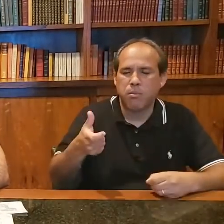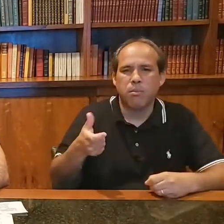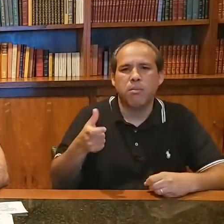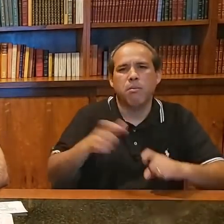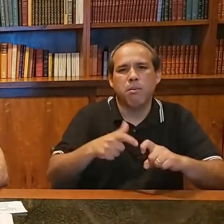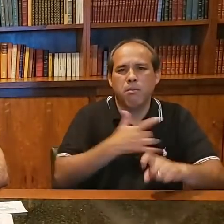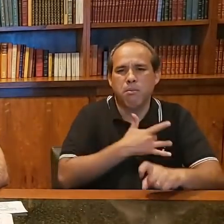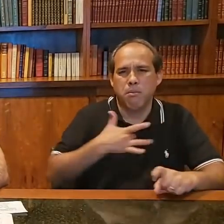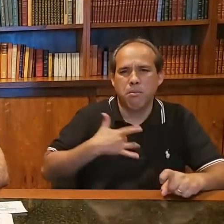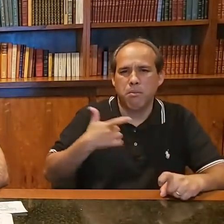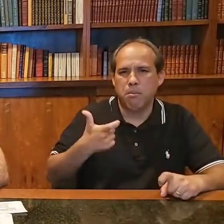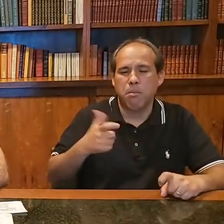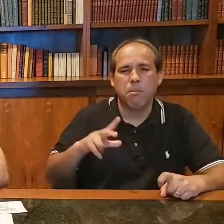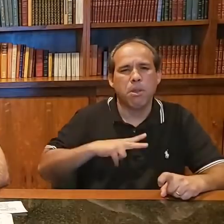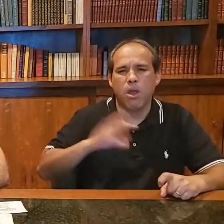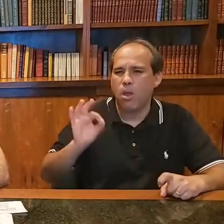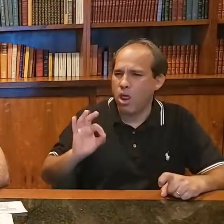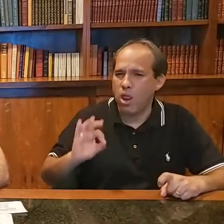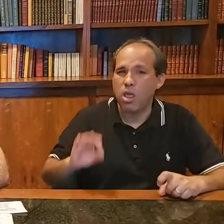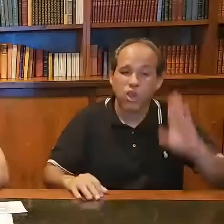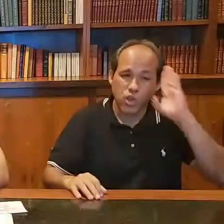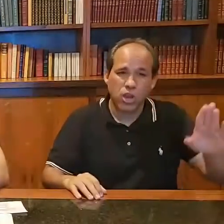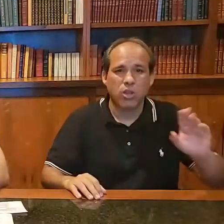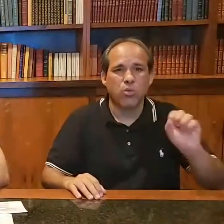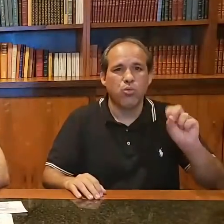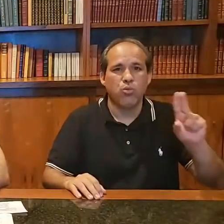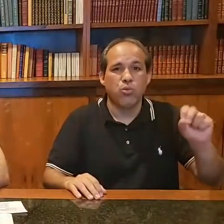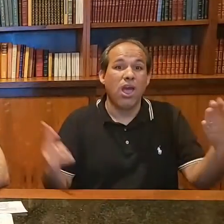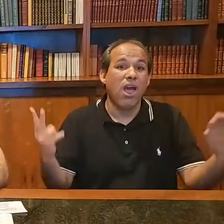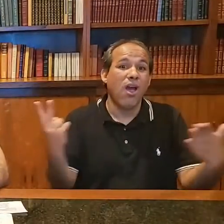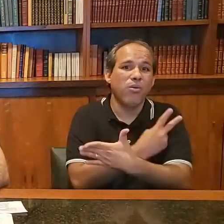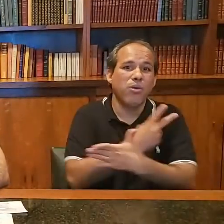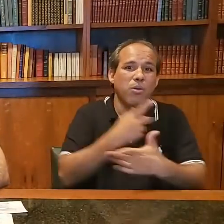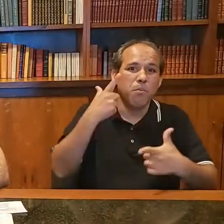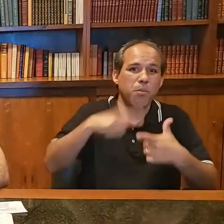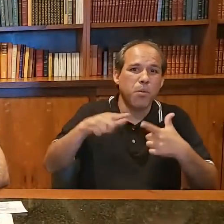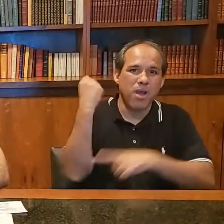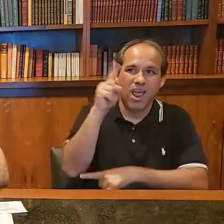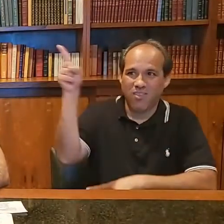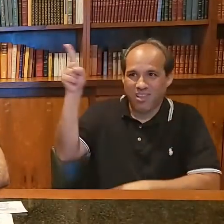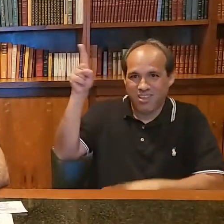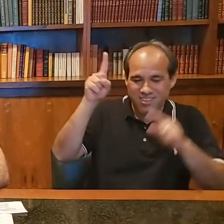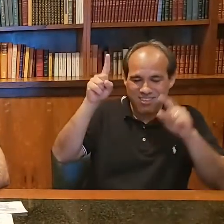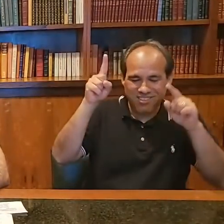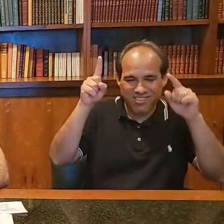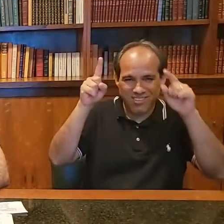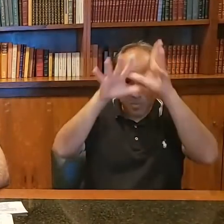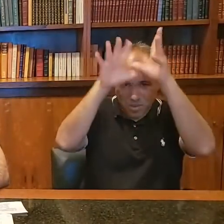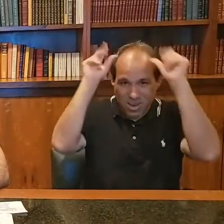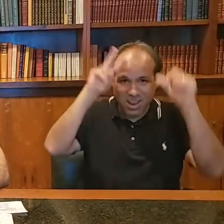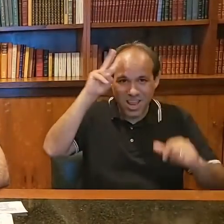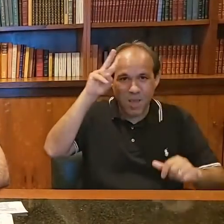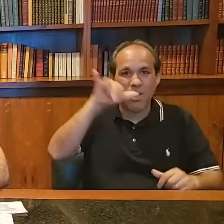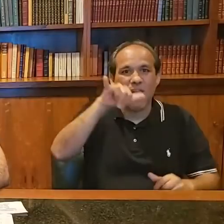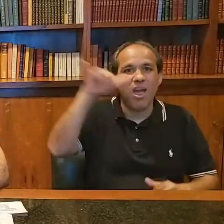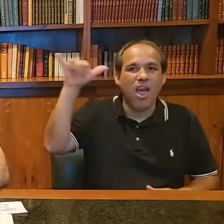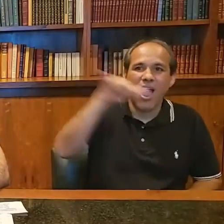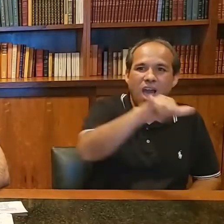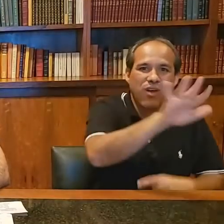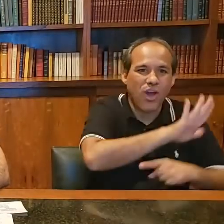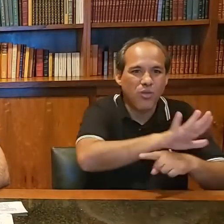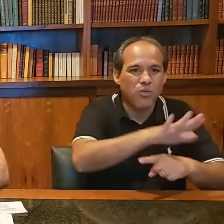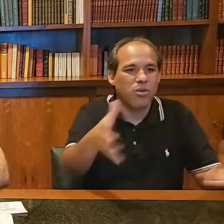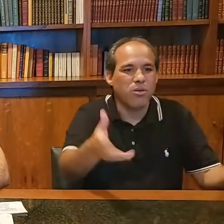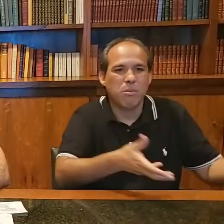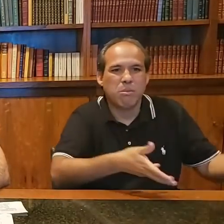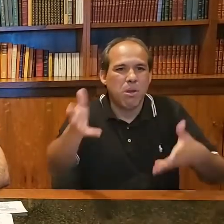SUS. E quando ocorreu a crise em Manaus, lembro-se que muitos aviões tiraram pessoas de lá